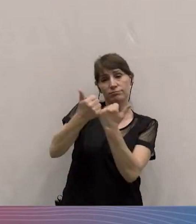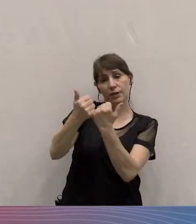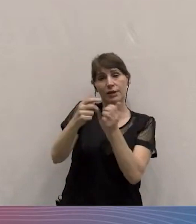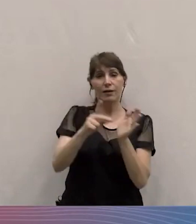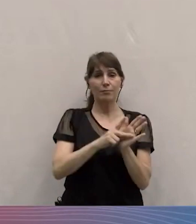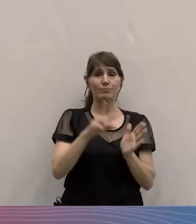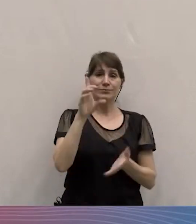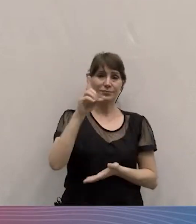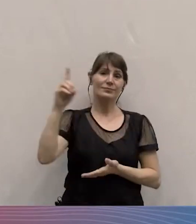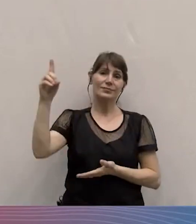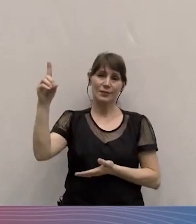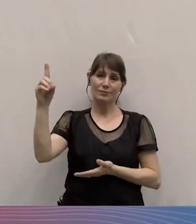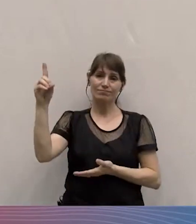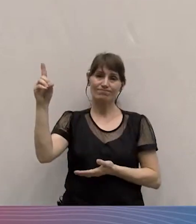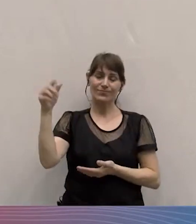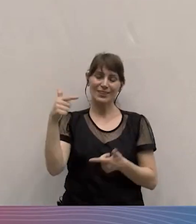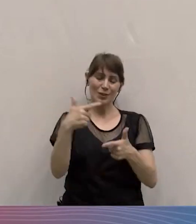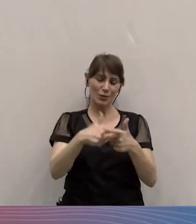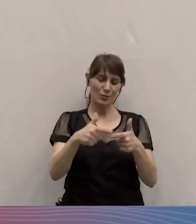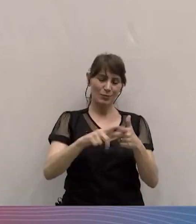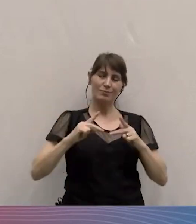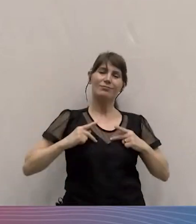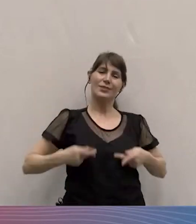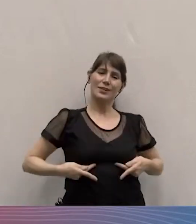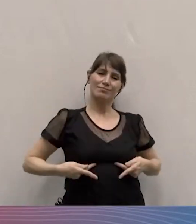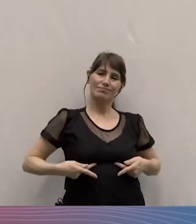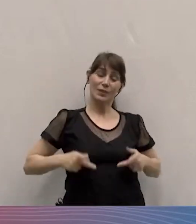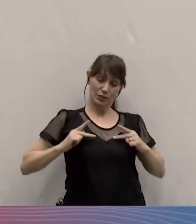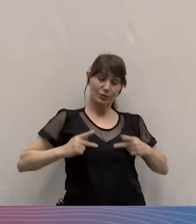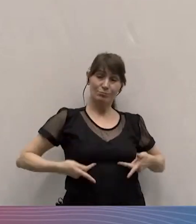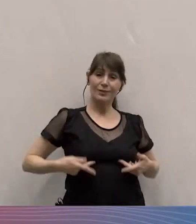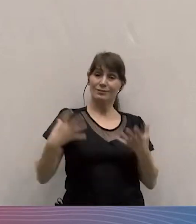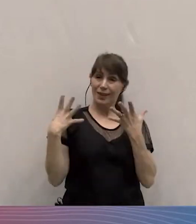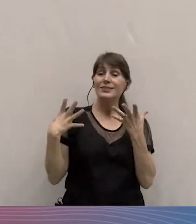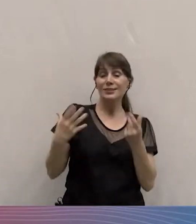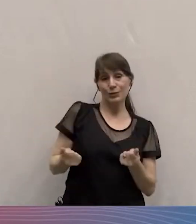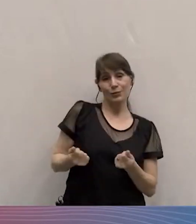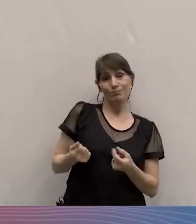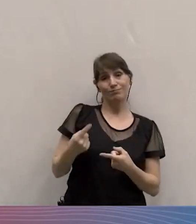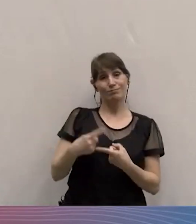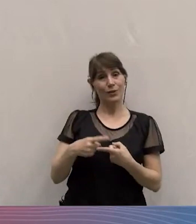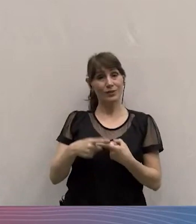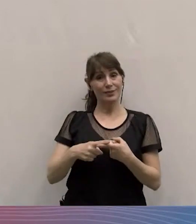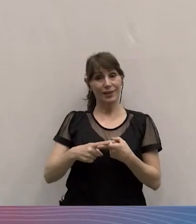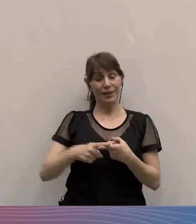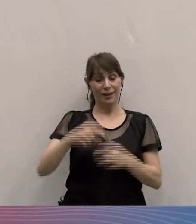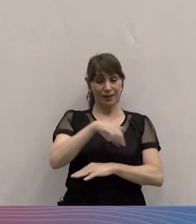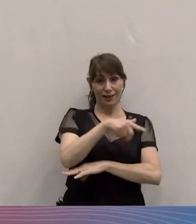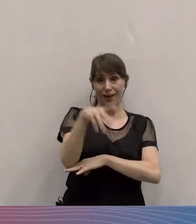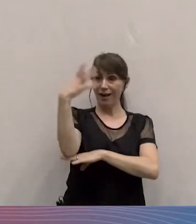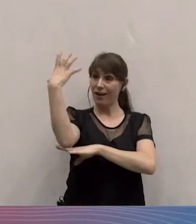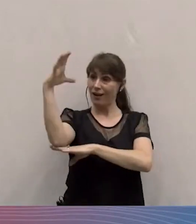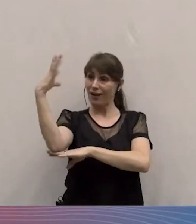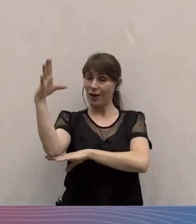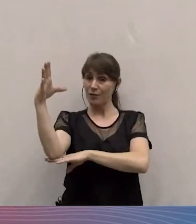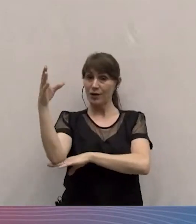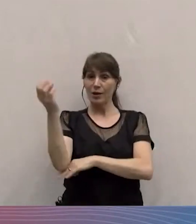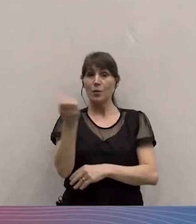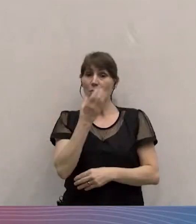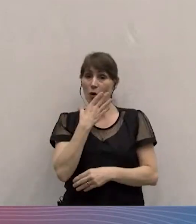Esse é o problema do homem. Então o homem aceitou, porque era a árvore do conhecimento do bem e do mal,